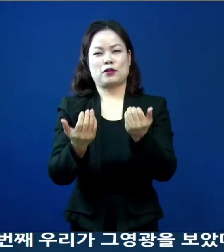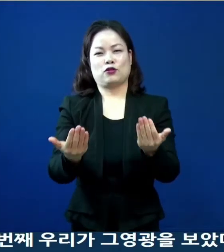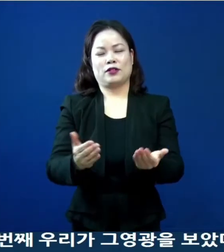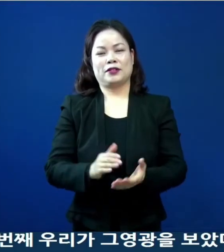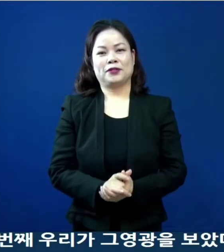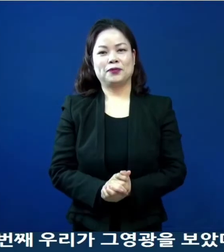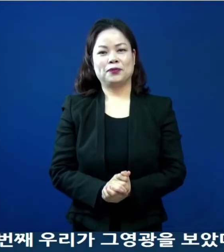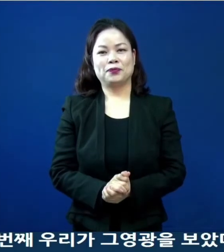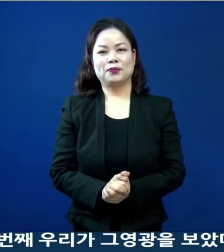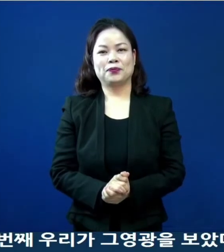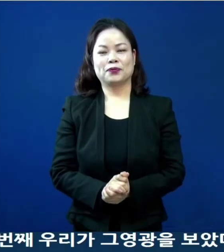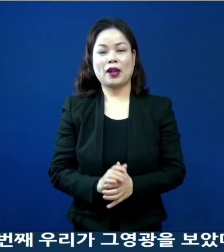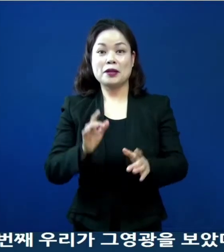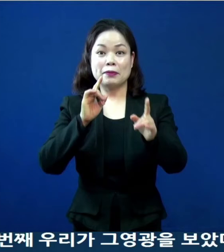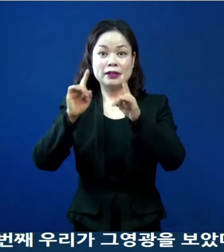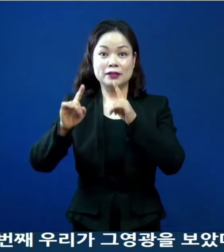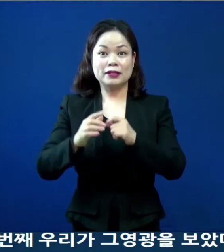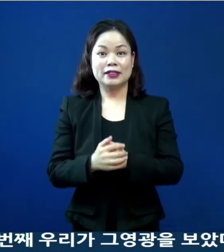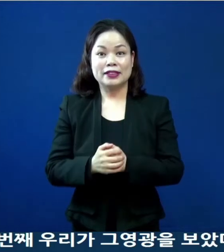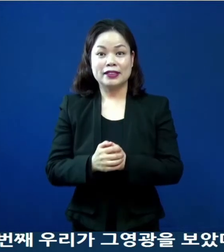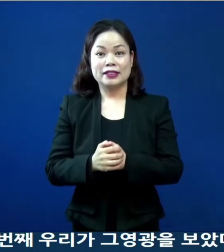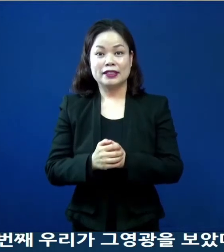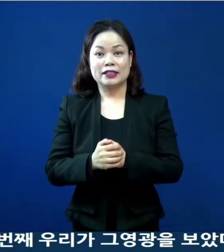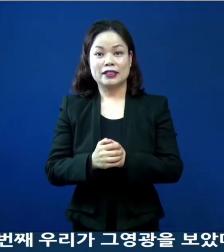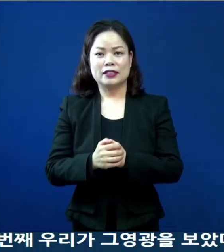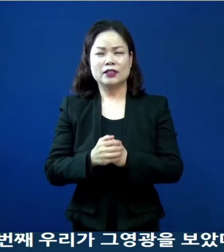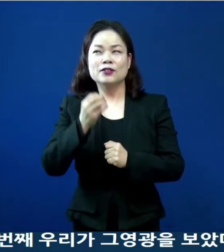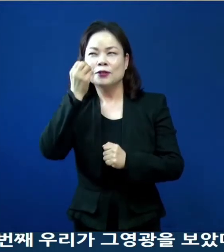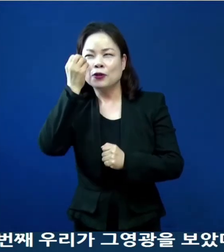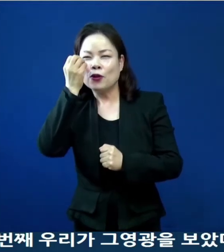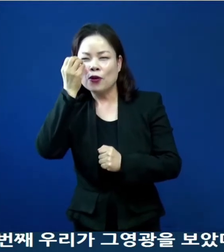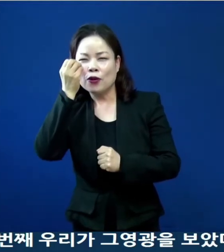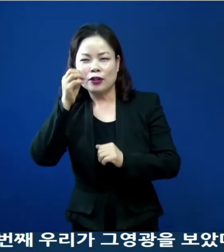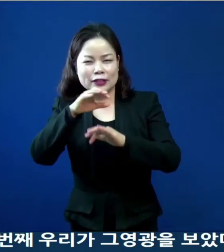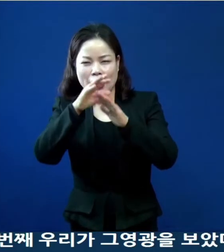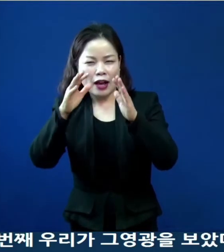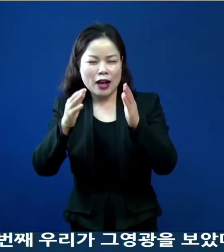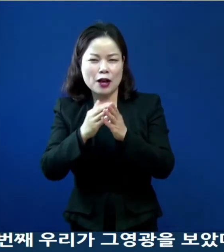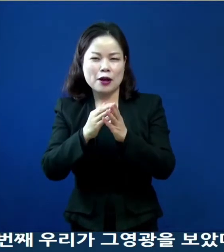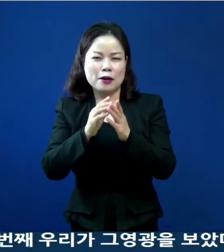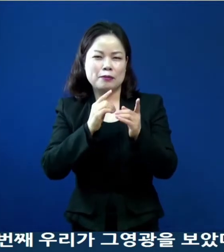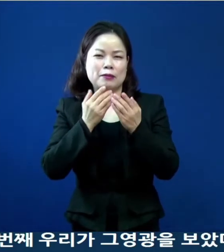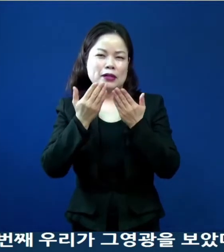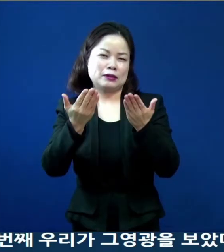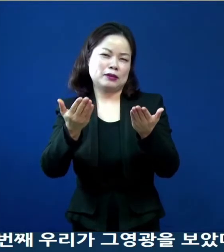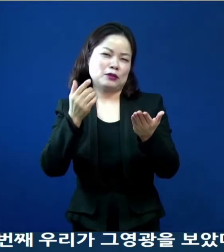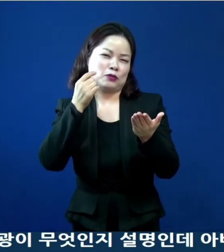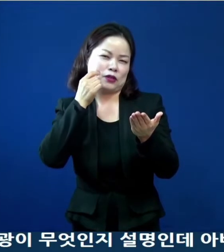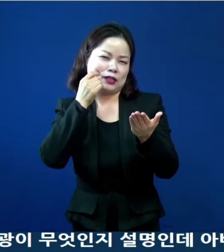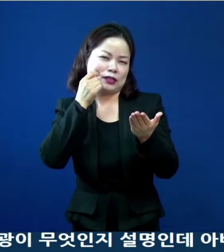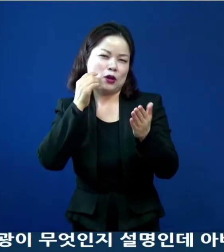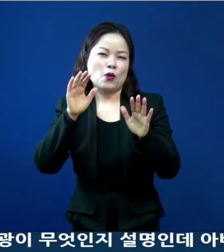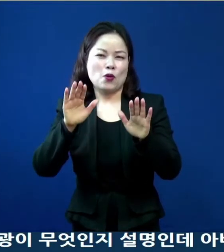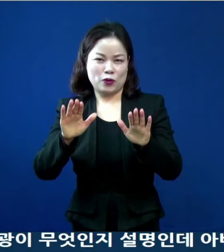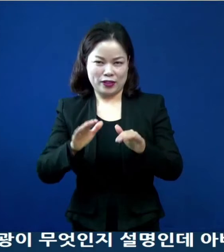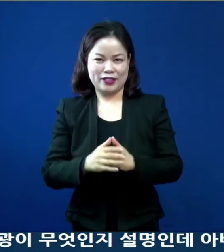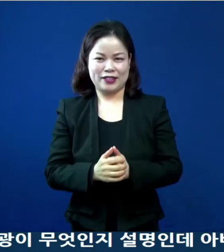것이죠. 이 말씀이 오묘하고 깊어서 오늘 다 다룰 수 없을 것 같습니다. 그래서